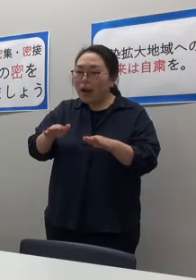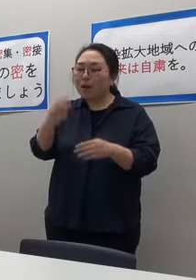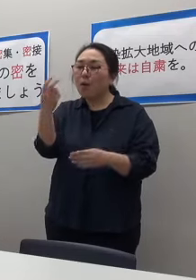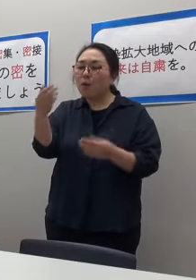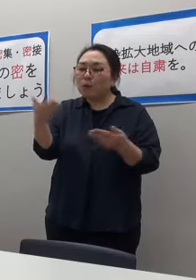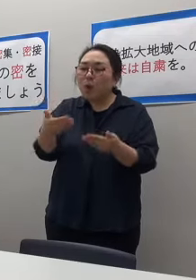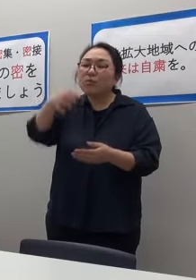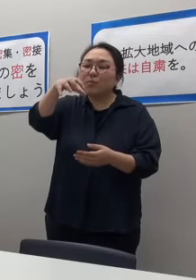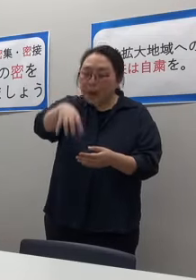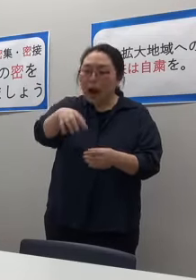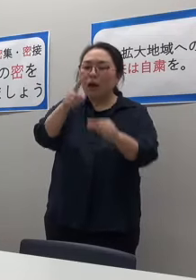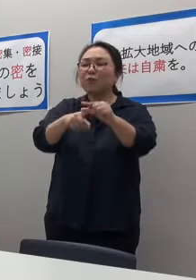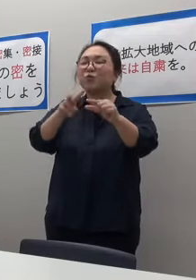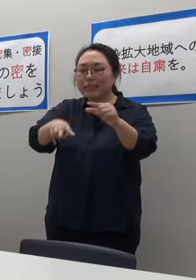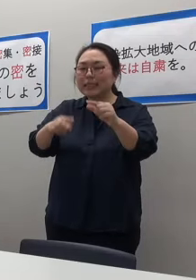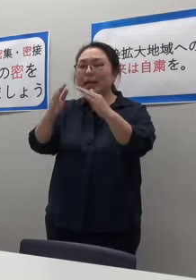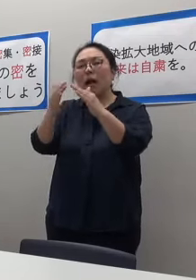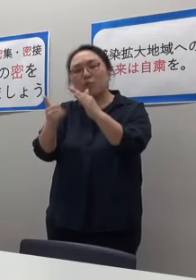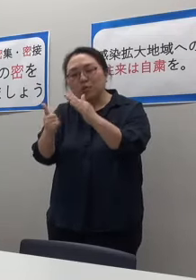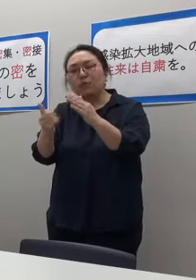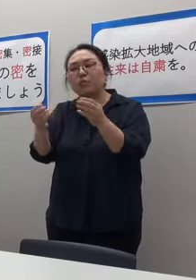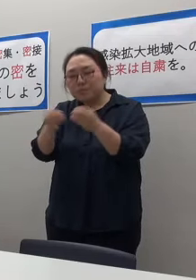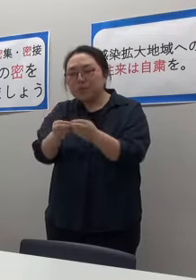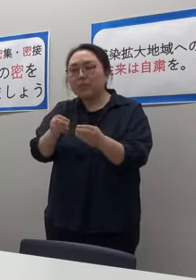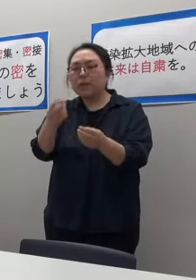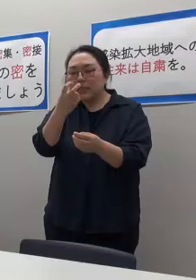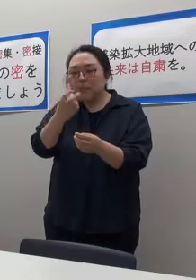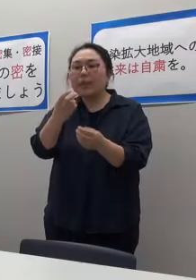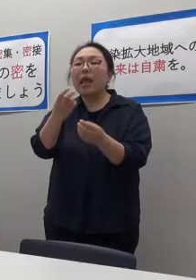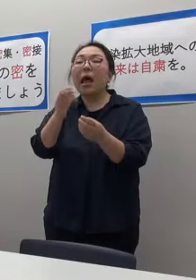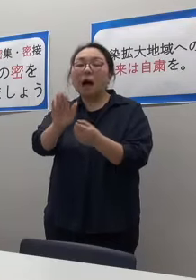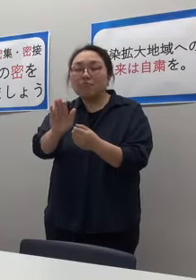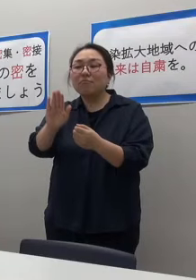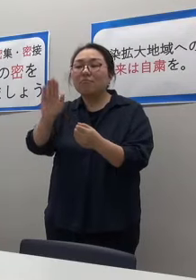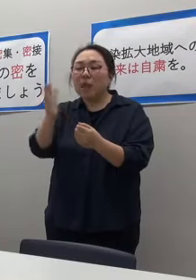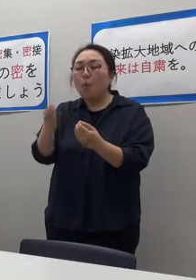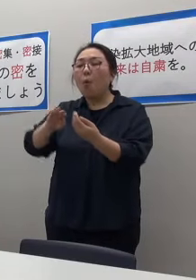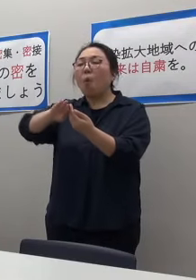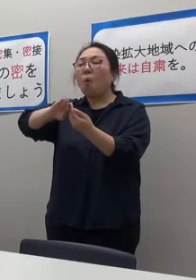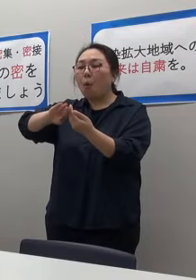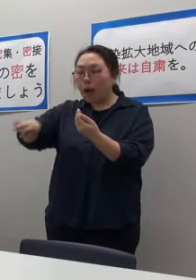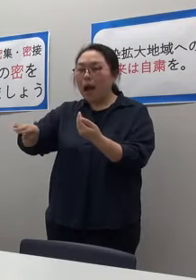族ですね、やっておりますけども、それ以外にですね、本日